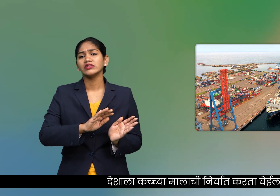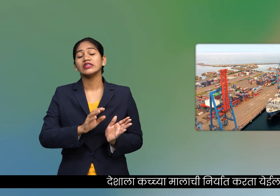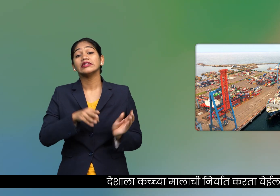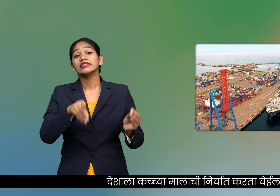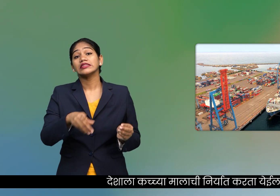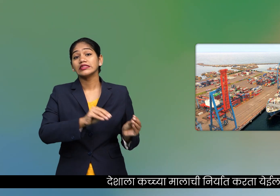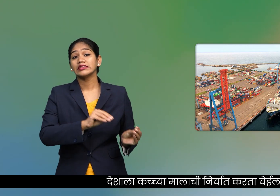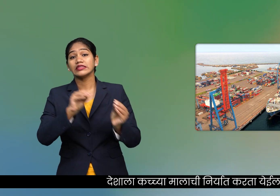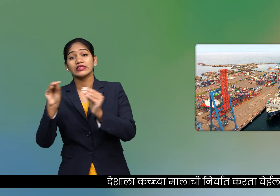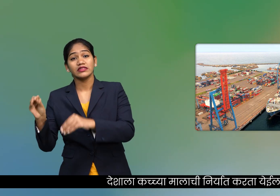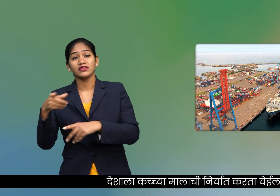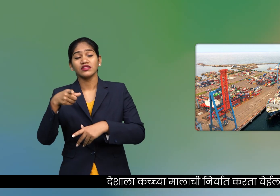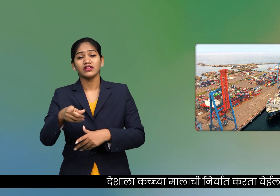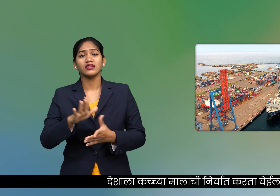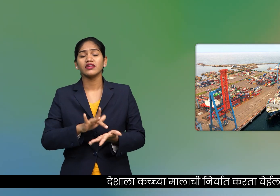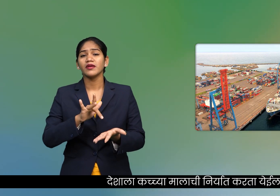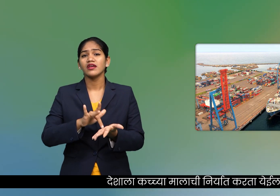देशाला कच्च्या मालाची निर्यात करता येईल.